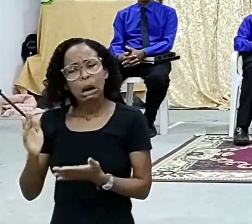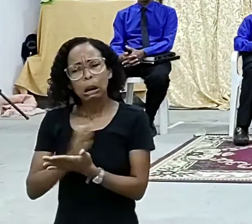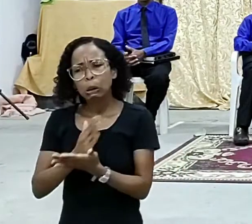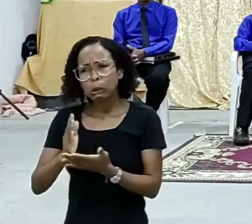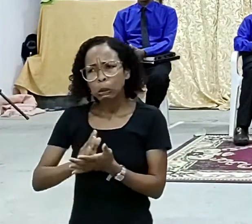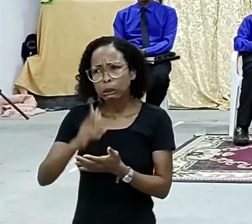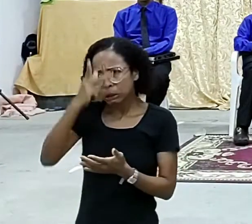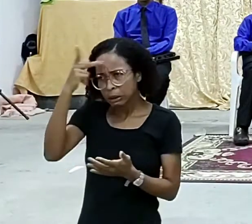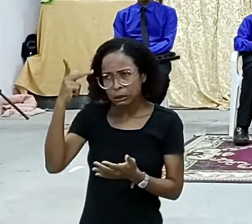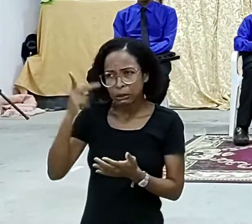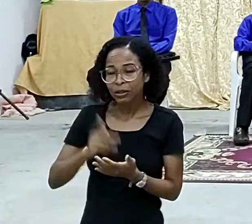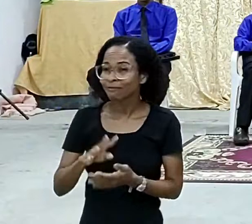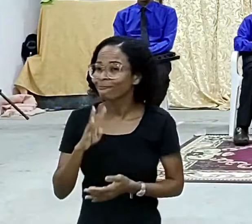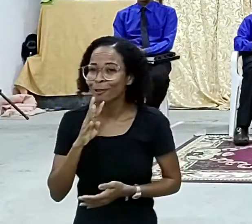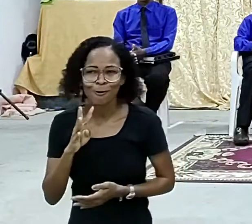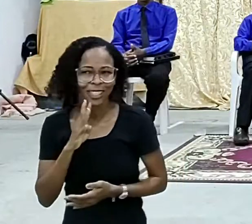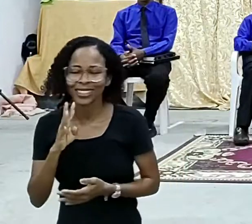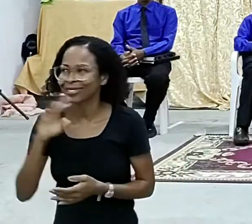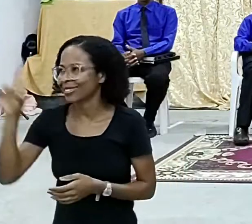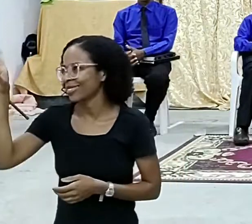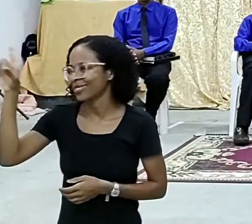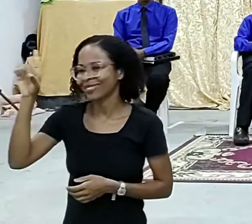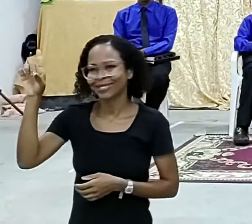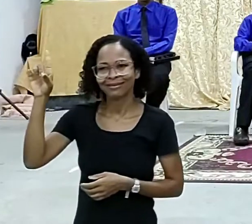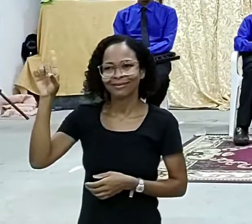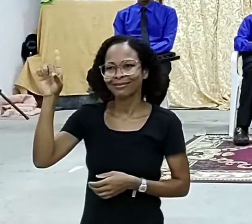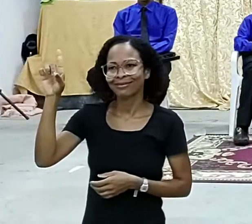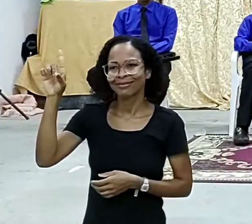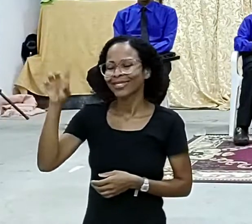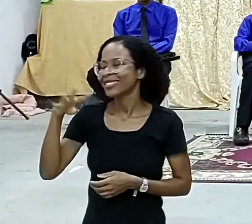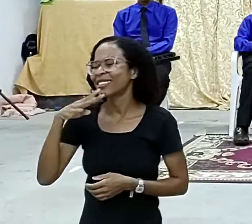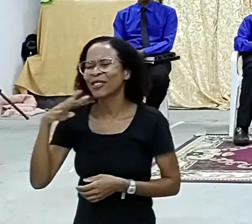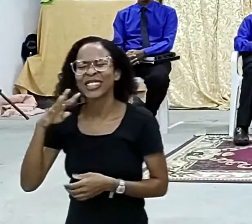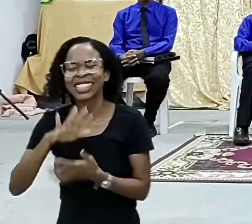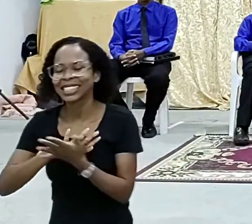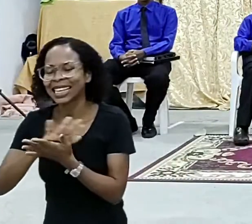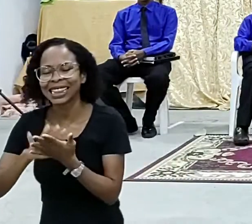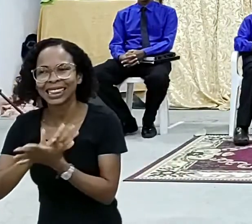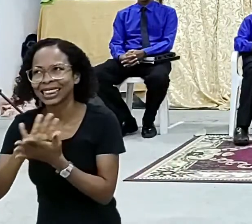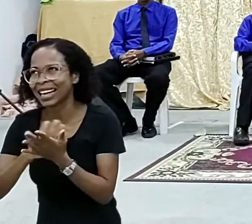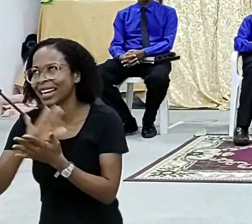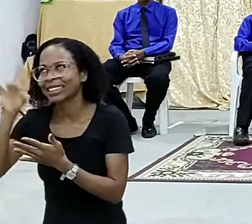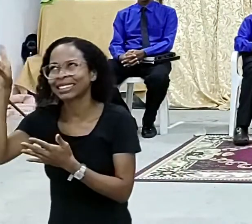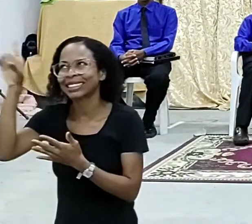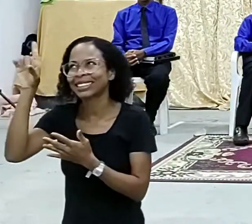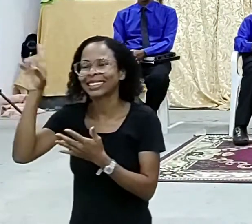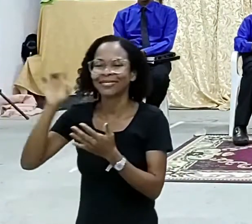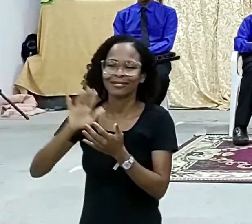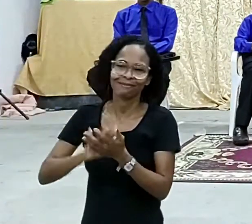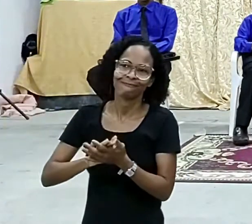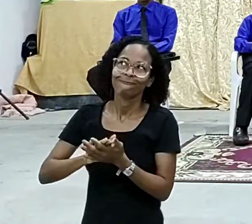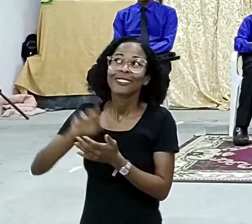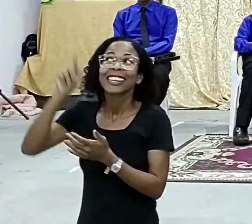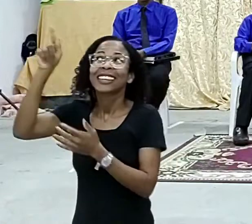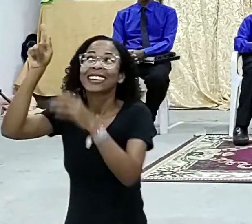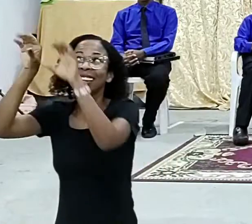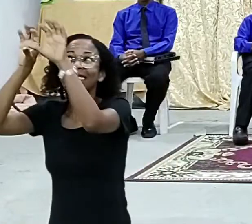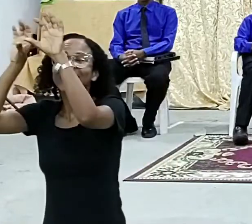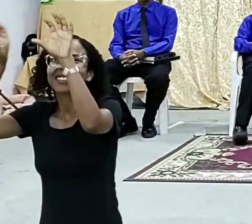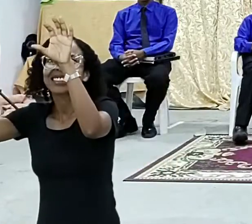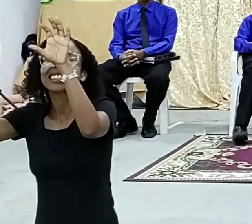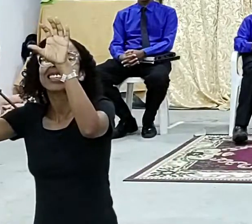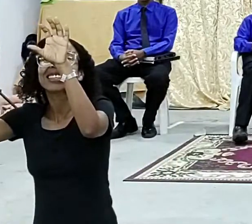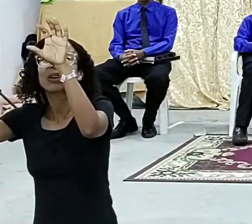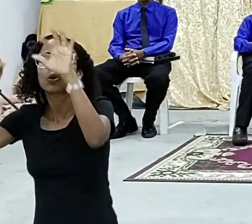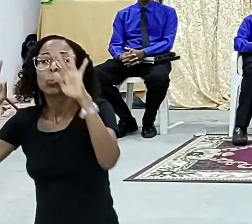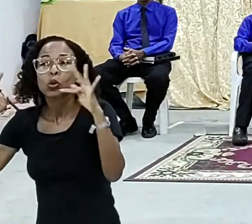esse livro existe. Lá está escrito todo aquele que se rende ao Senhor,